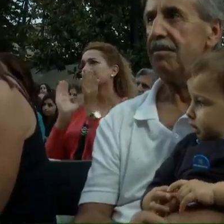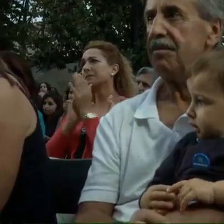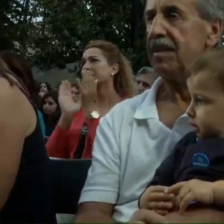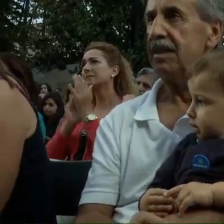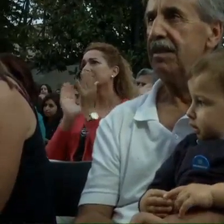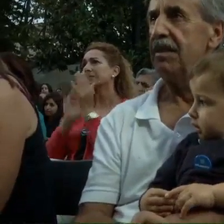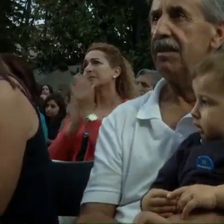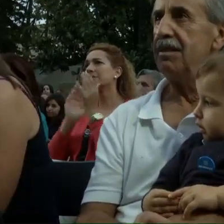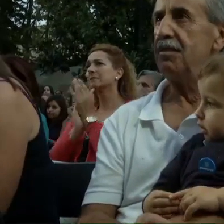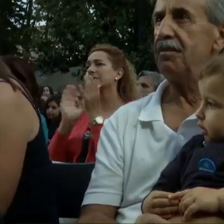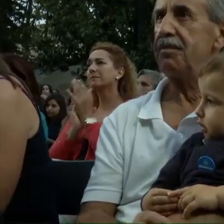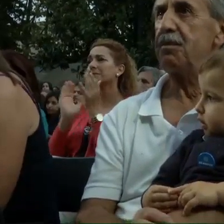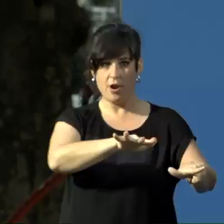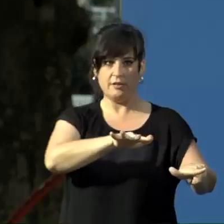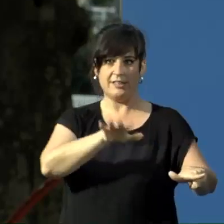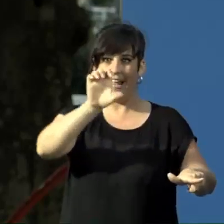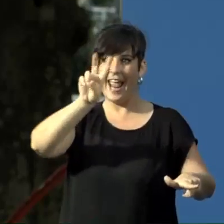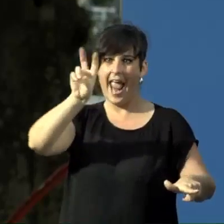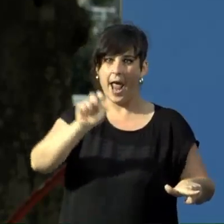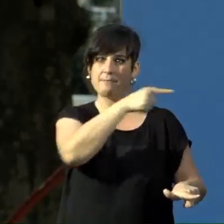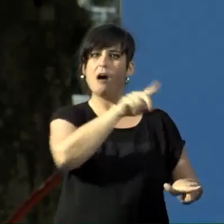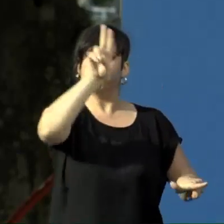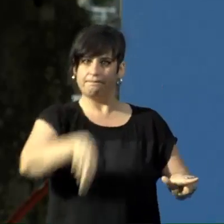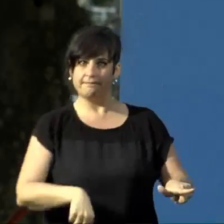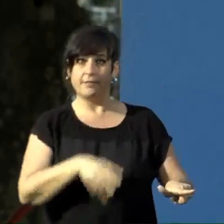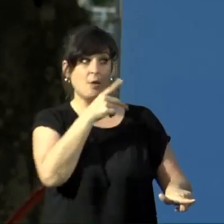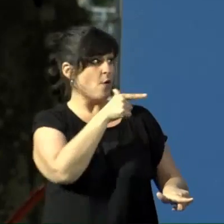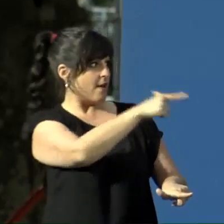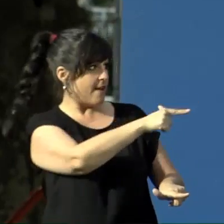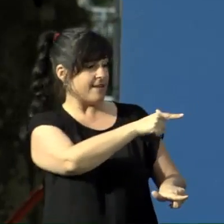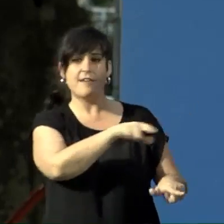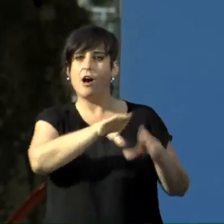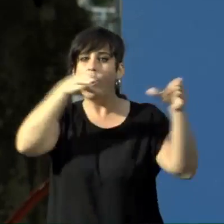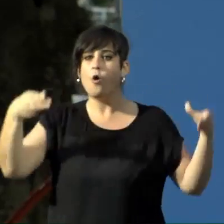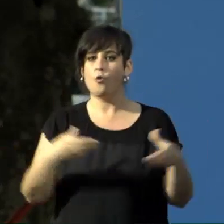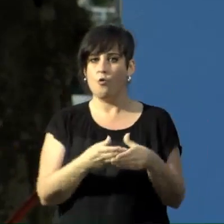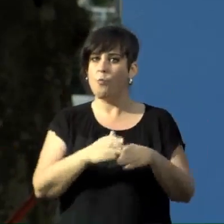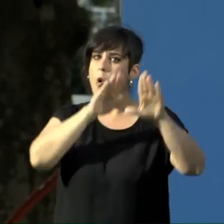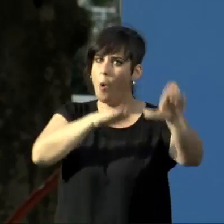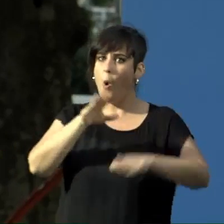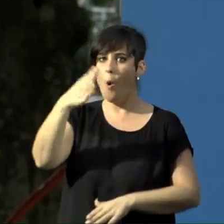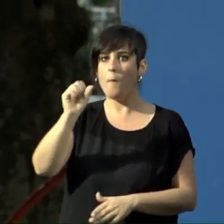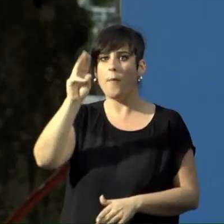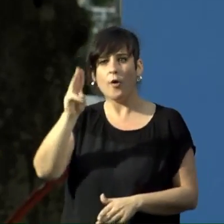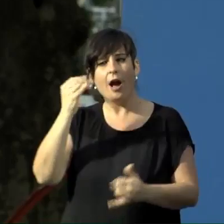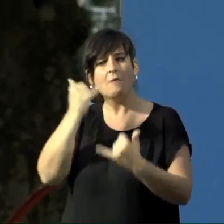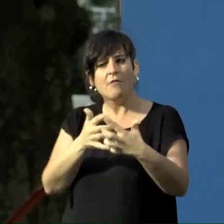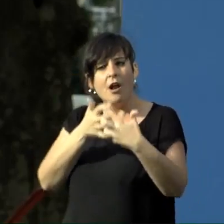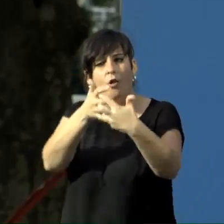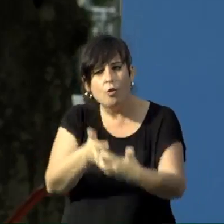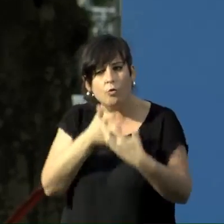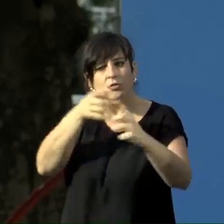Ourense é Eva Gutiérrez, que levou xunto coa plataforma Procap a loita por un centro para as persoas